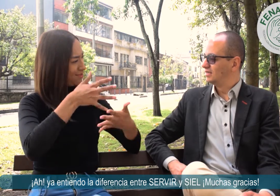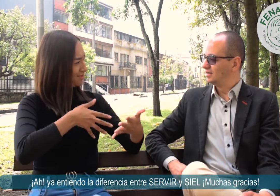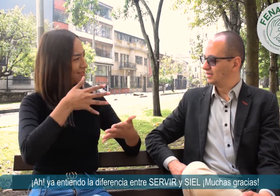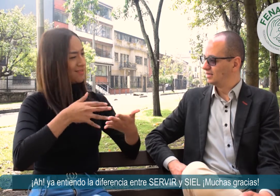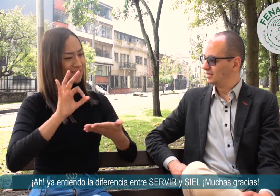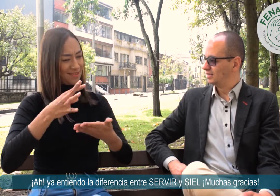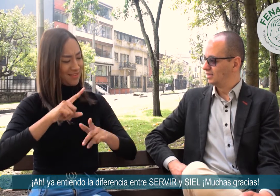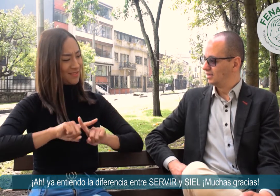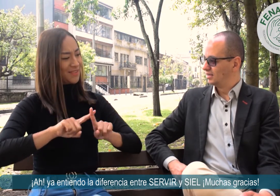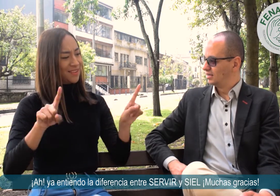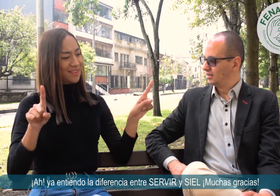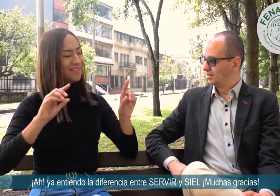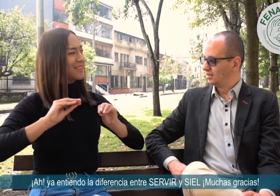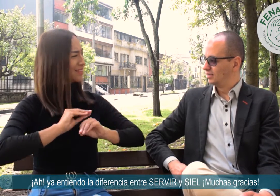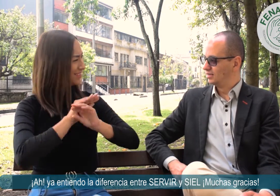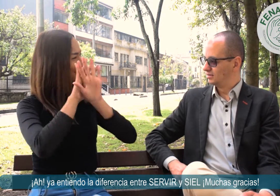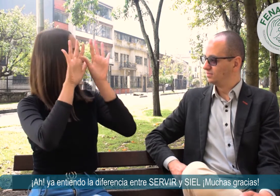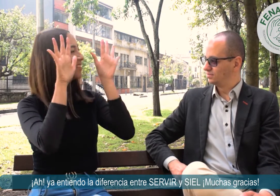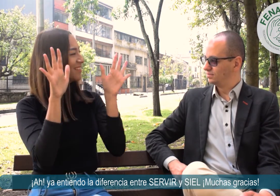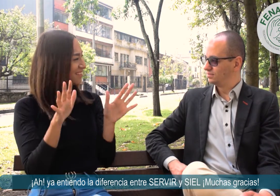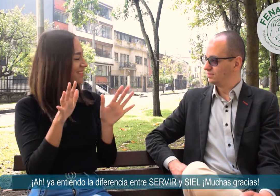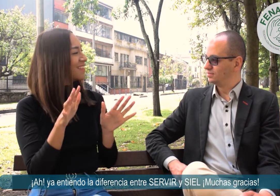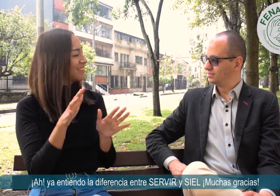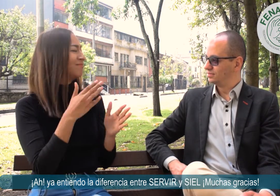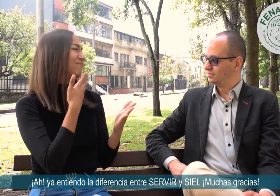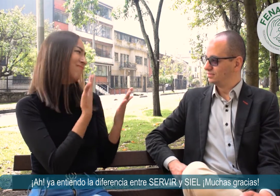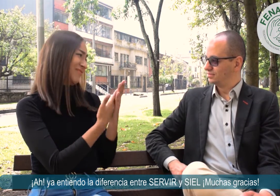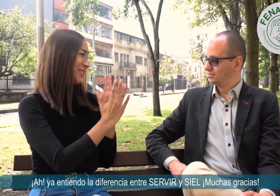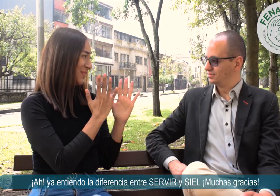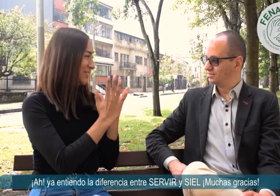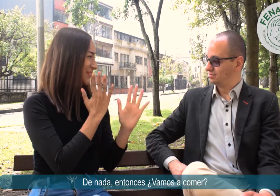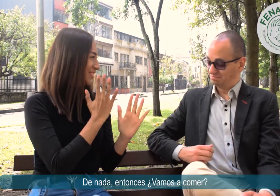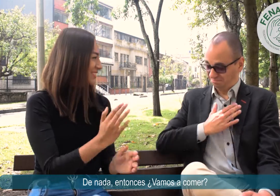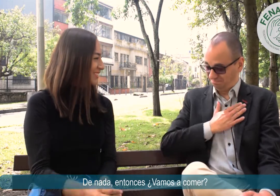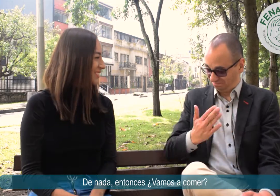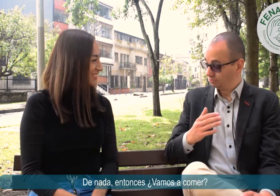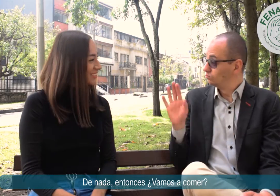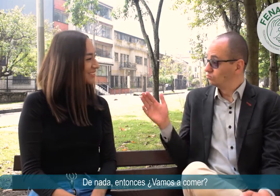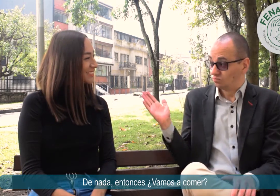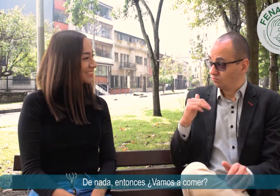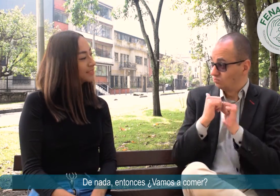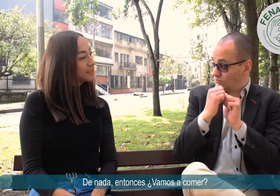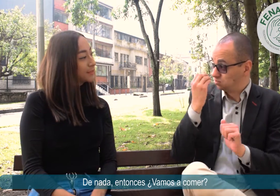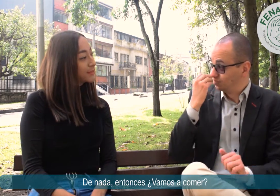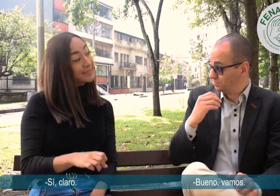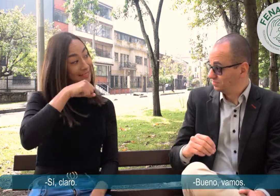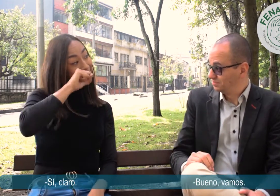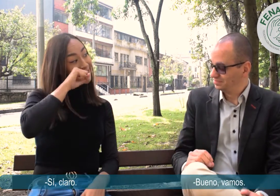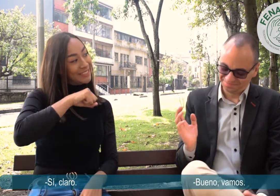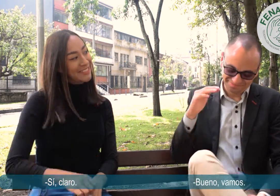diferencia entre Servir y Ciel ¡Muchas gracias! De nada, entonces, ¿vamos a comer? Sí, claro Bueno,